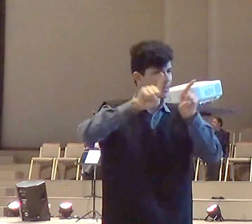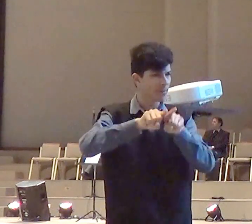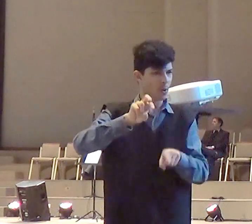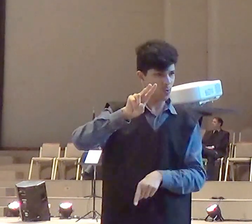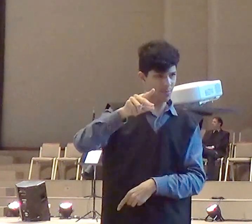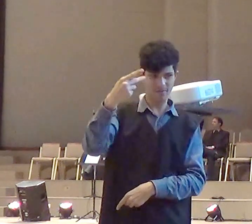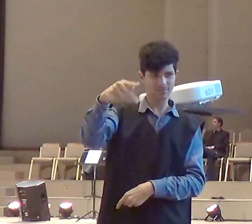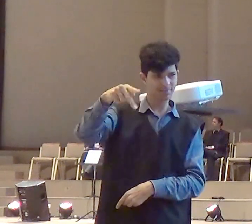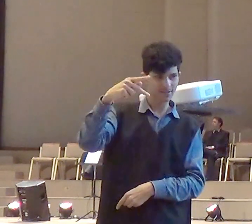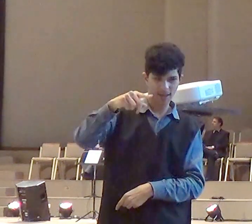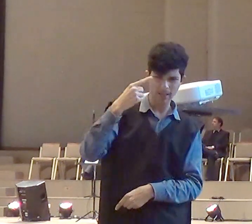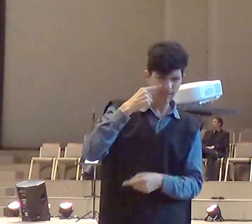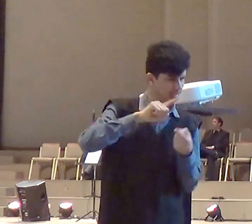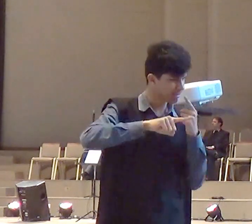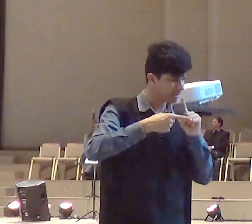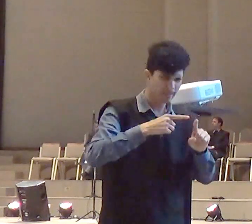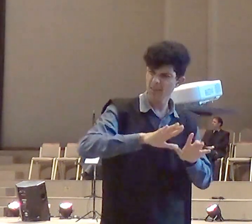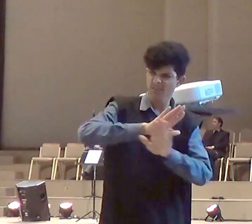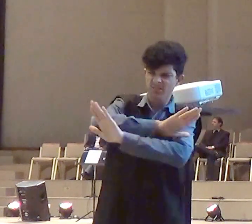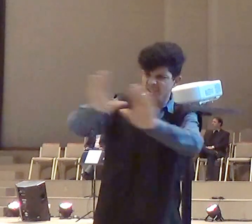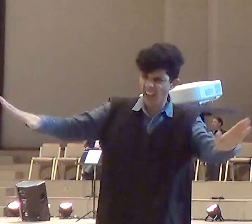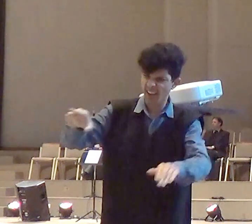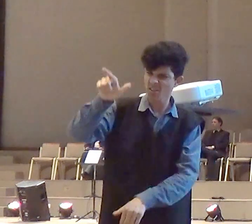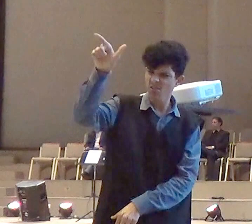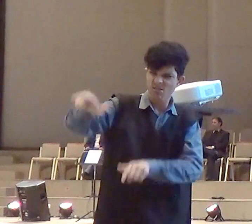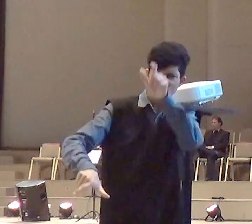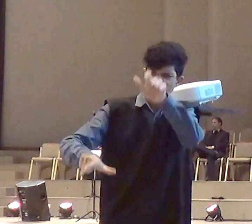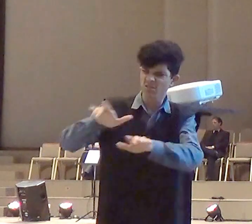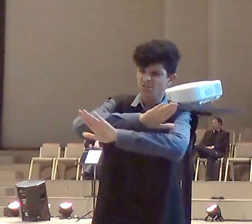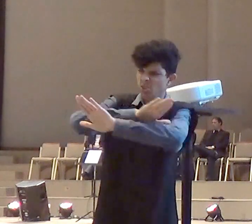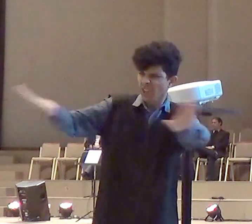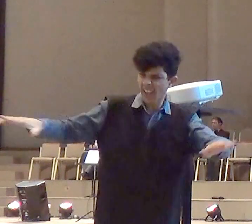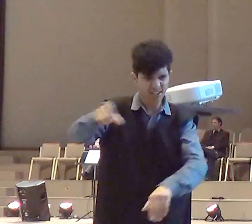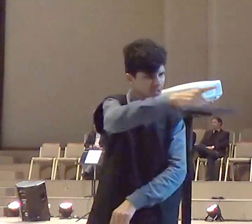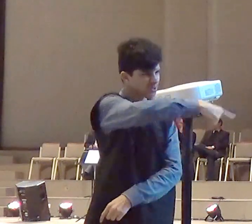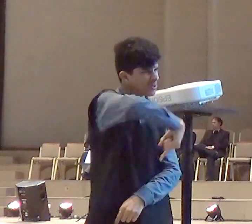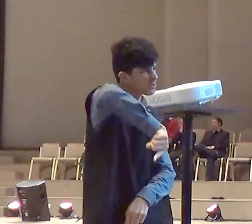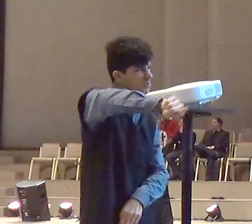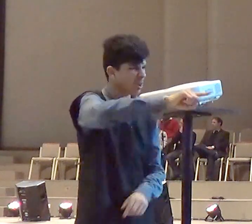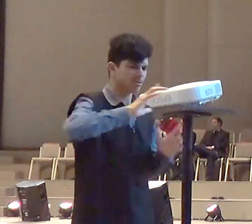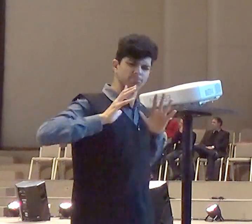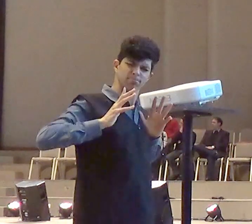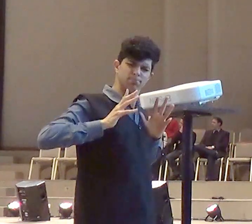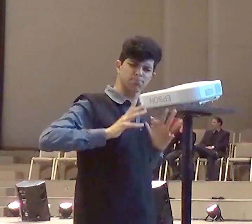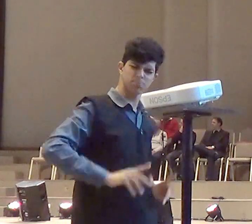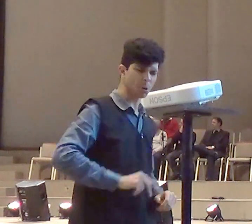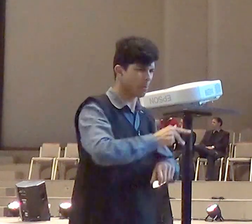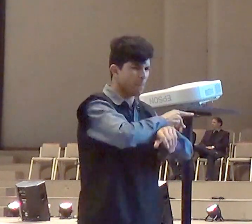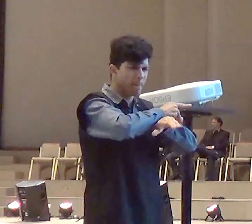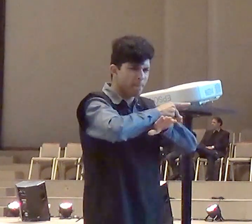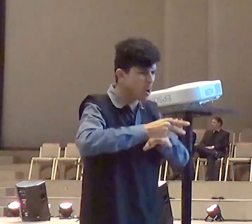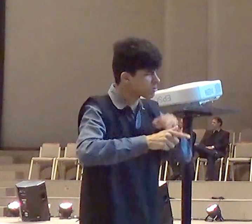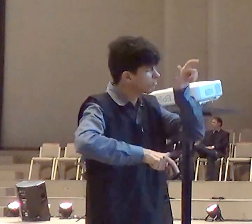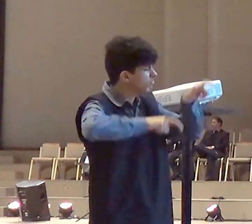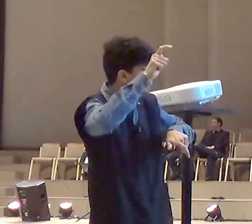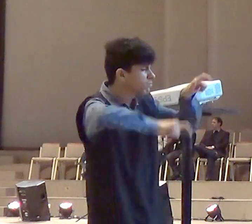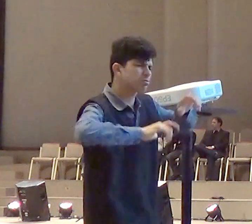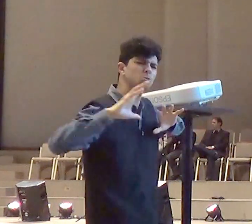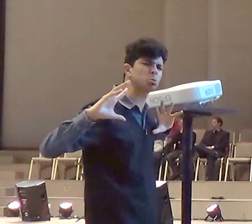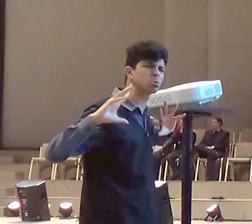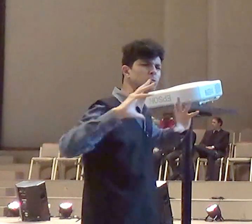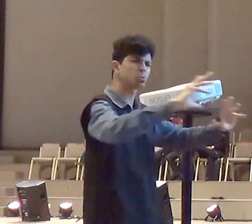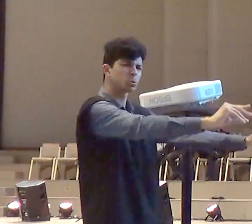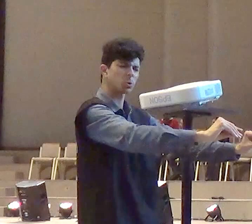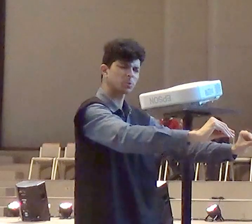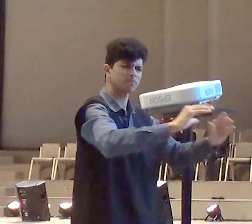disseram basta Assembleia toda é santa cada um deles é santo e